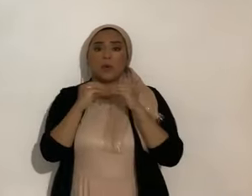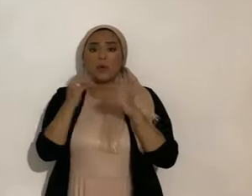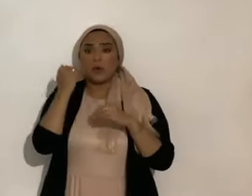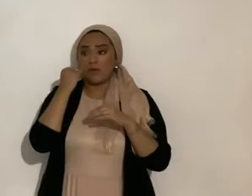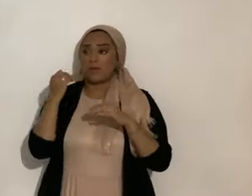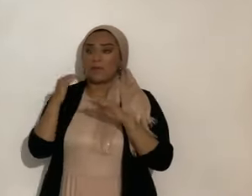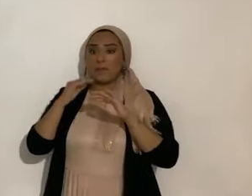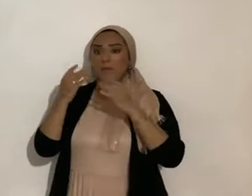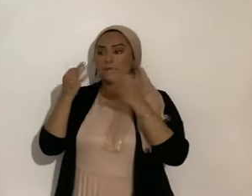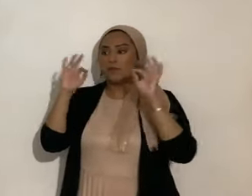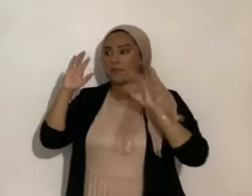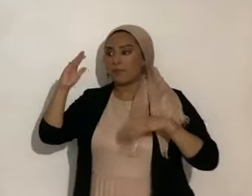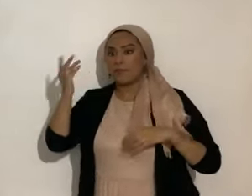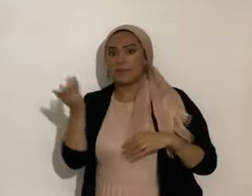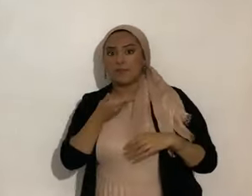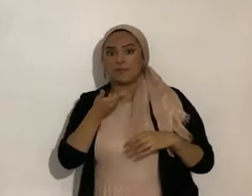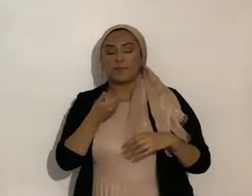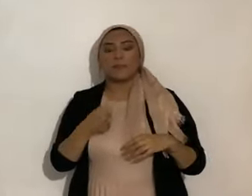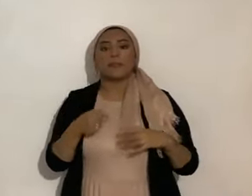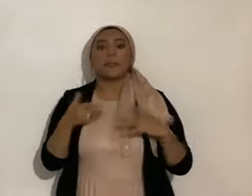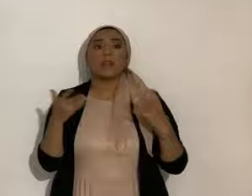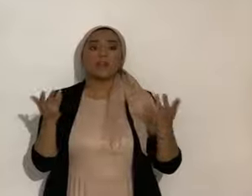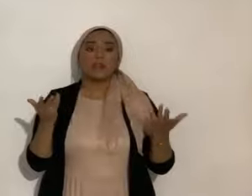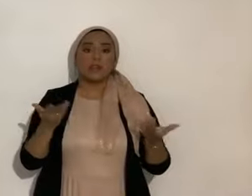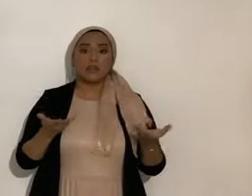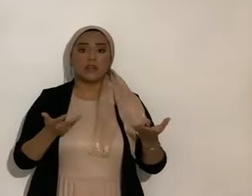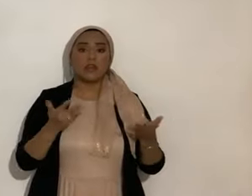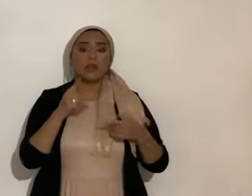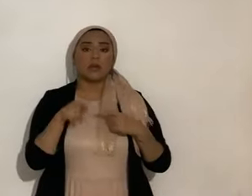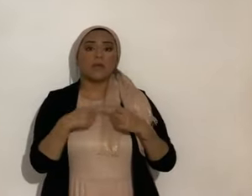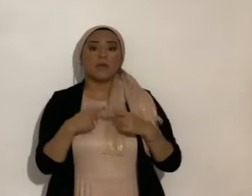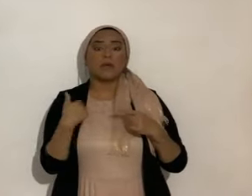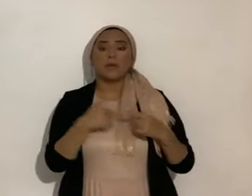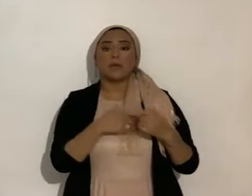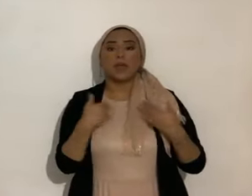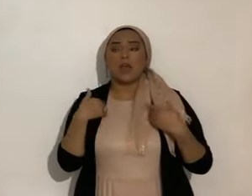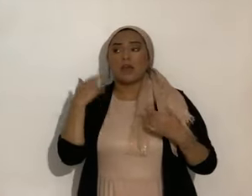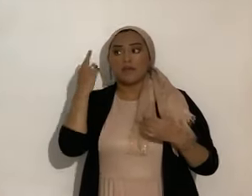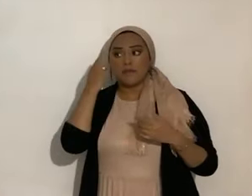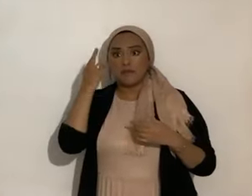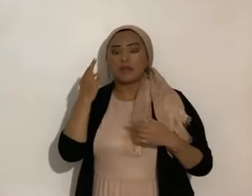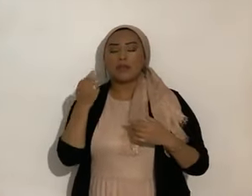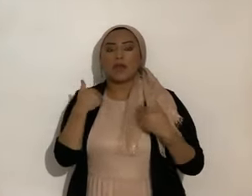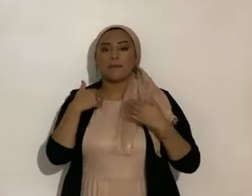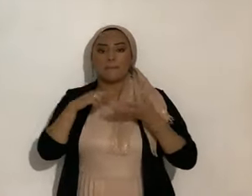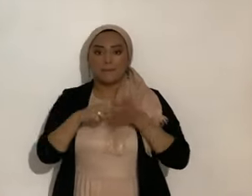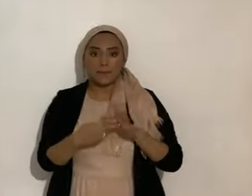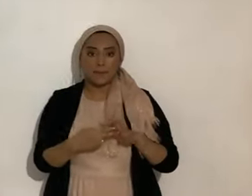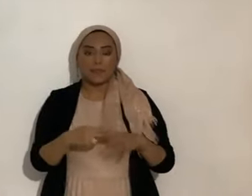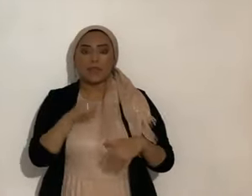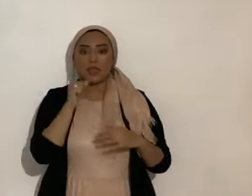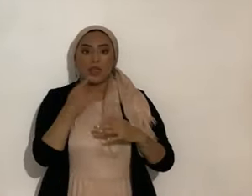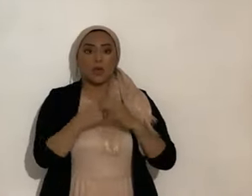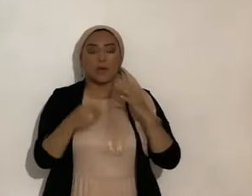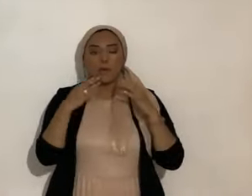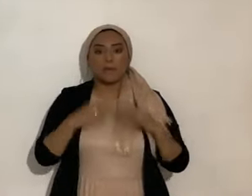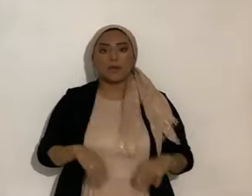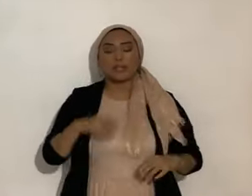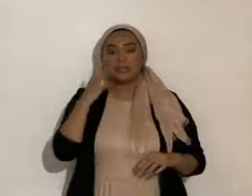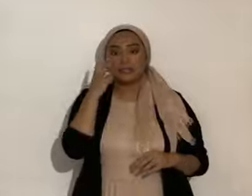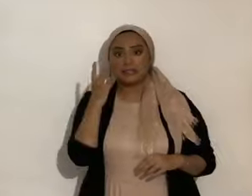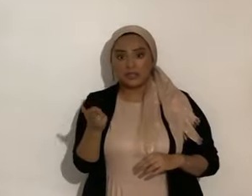abren las puertas. Entonces, aquí entonces ya, cuando uno tiene razón es cuando la visión tiene sentido, porque repito, no es tanto lo que el cuerpo ve a